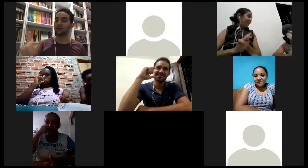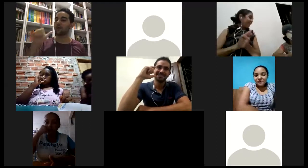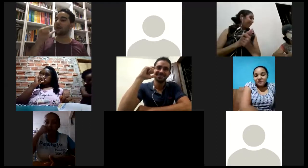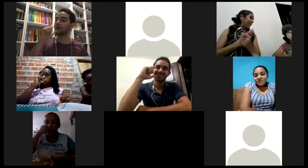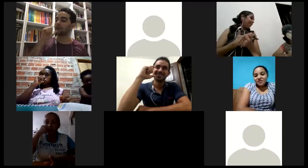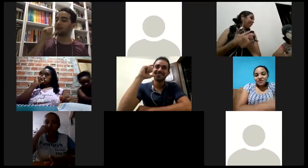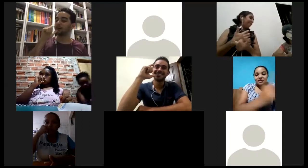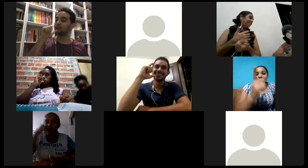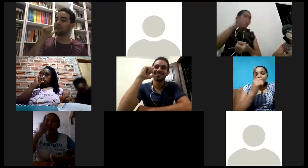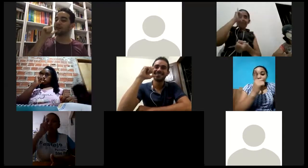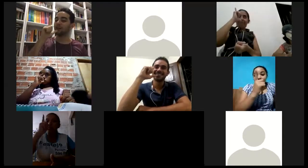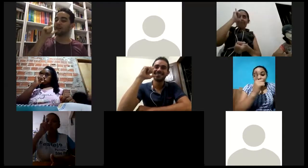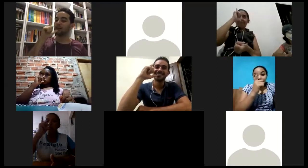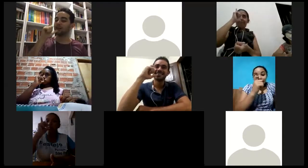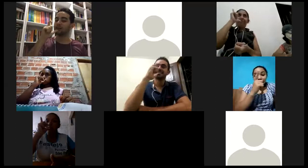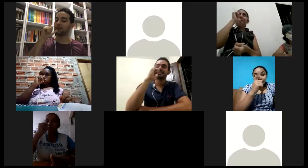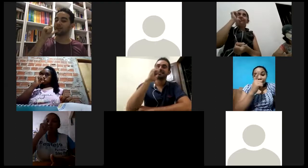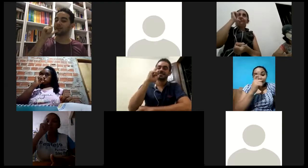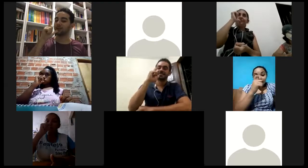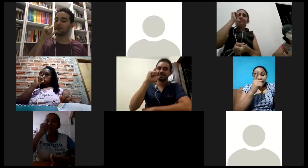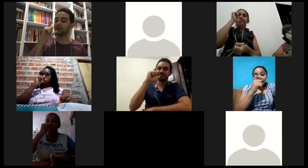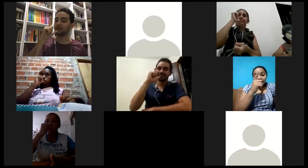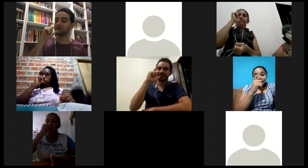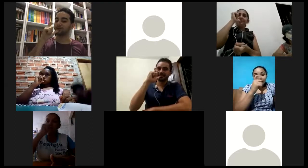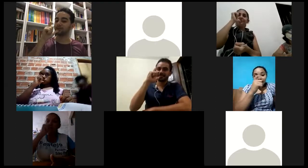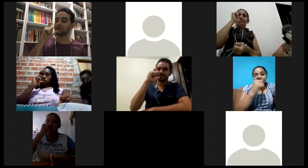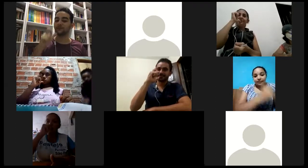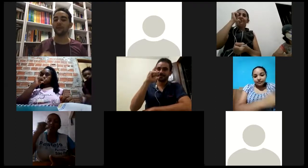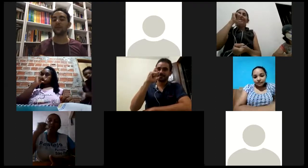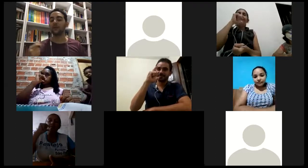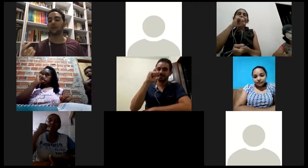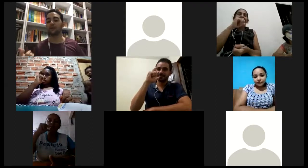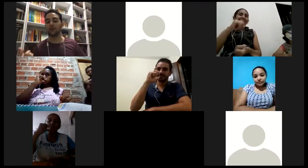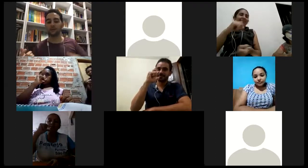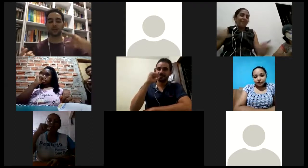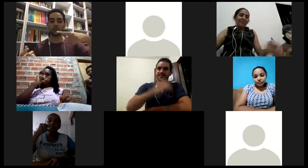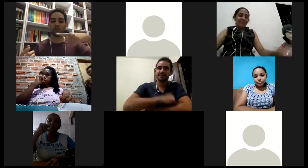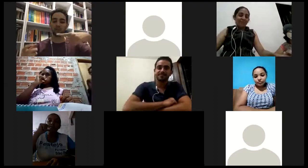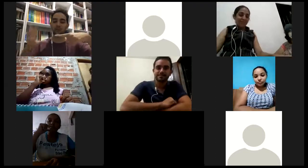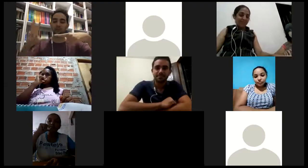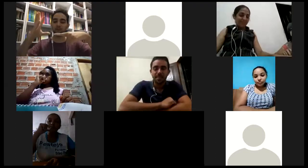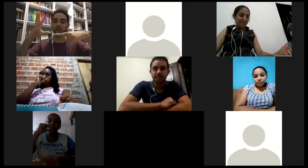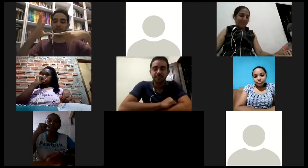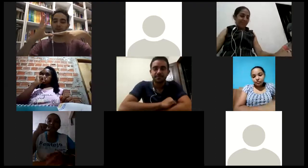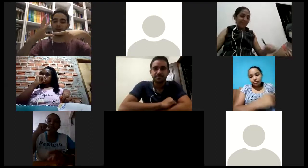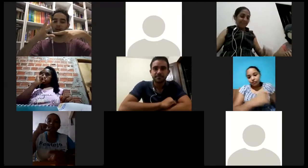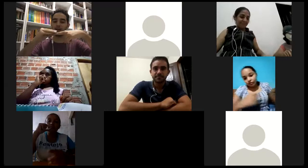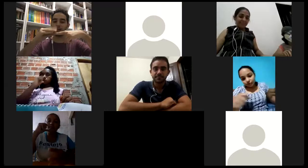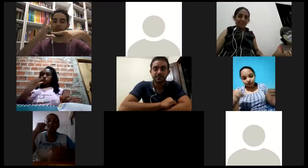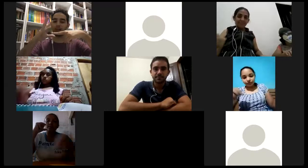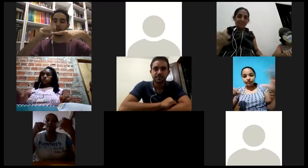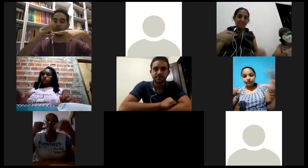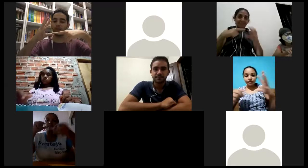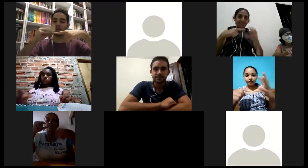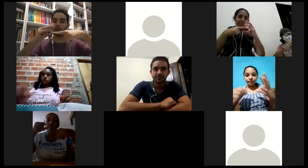têm que colocar no queixo e, fazer o movimento. E o sinal de caneta, vocês têm que colocar